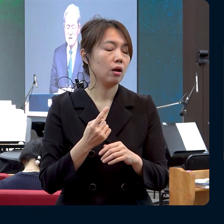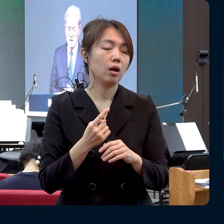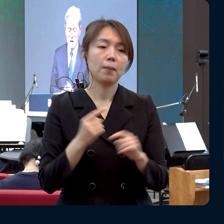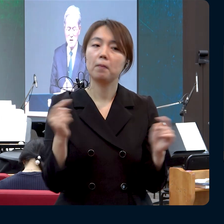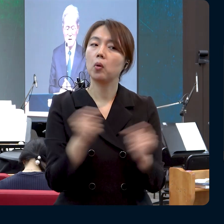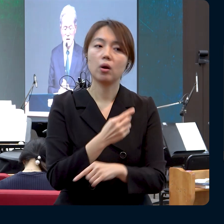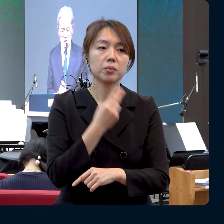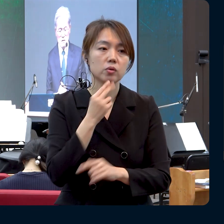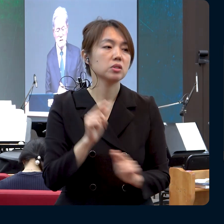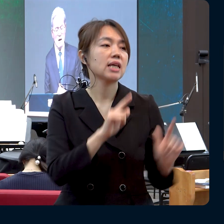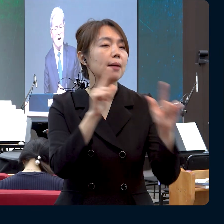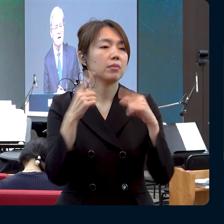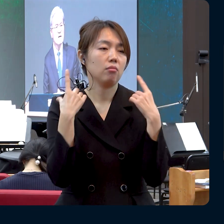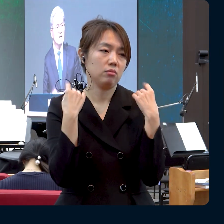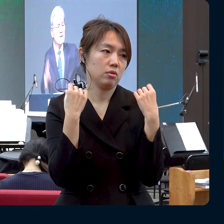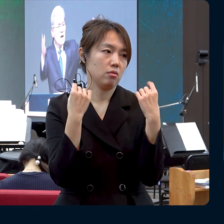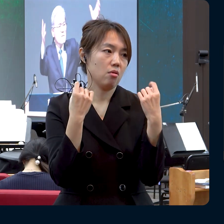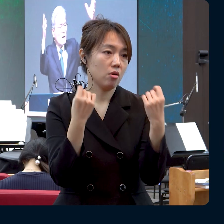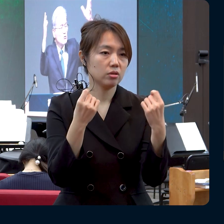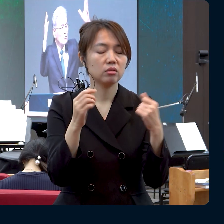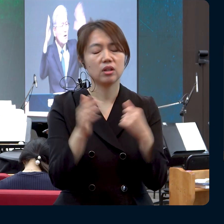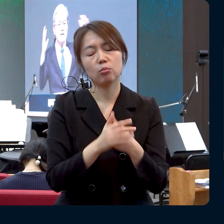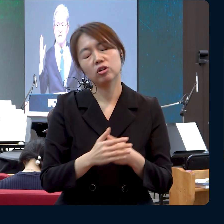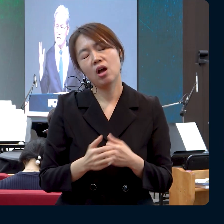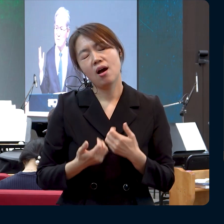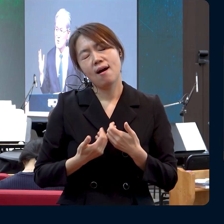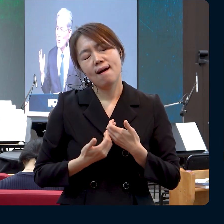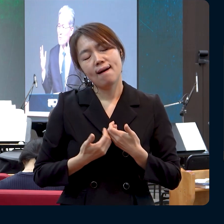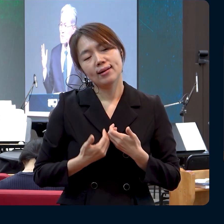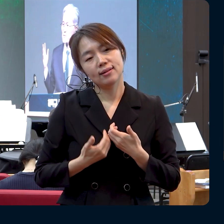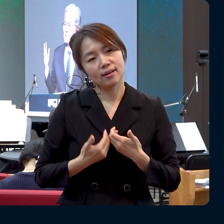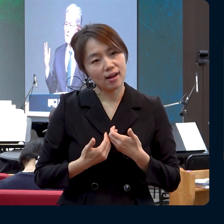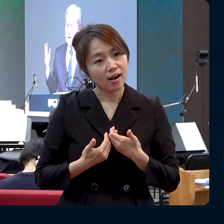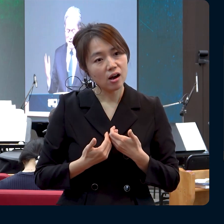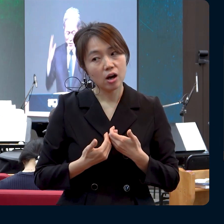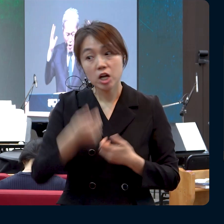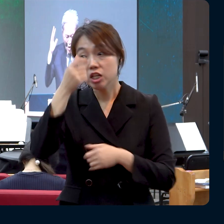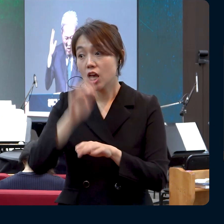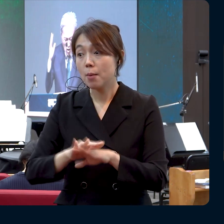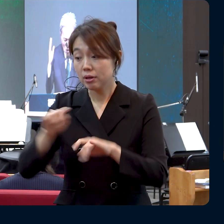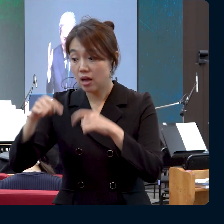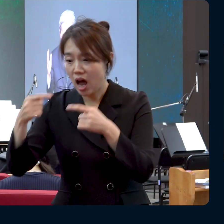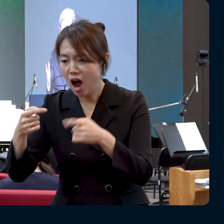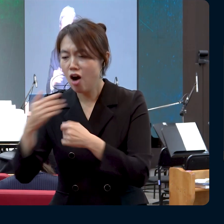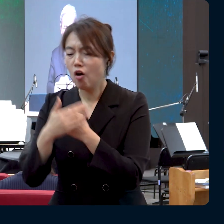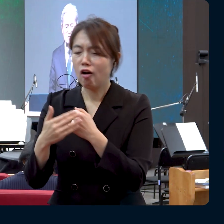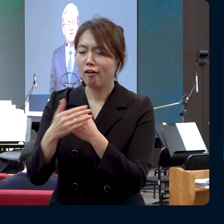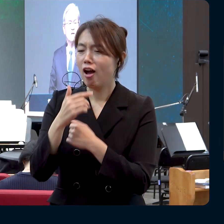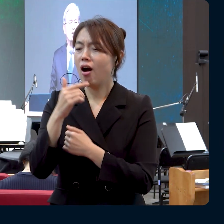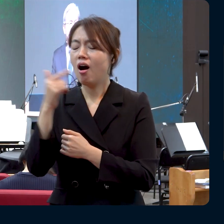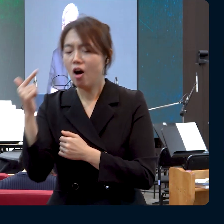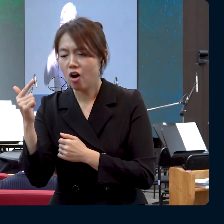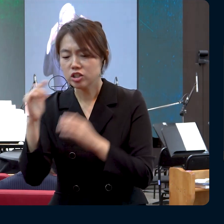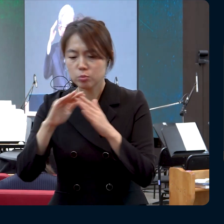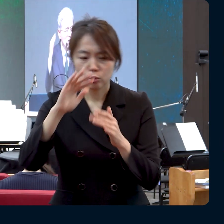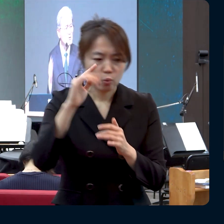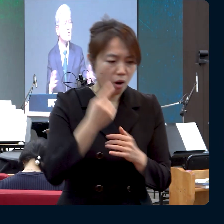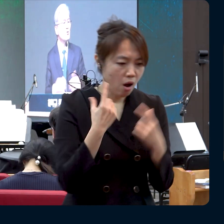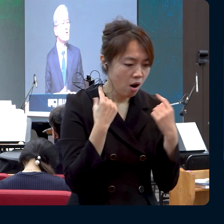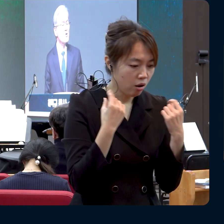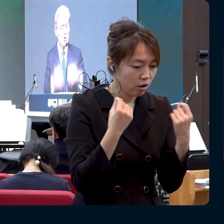심할 때니까, 그러니까 은혜를 받을수록 갈등이 심해져. 그게 너무 괴로워서, 그게